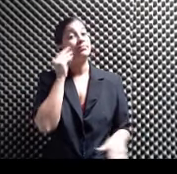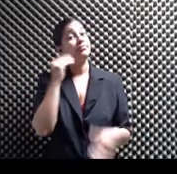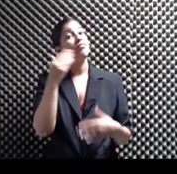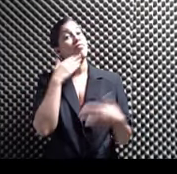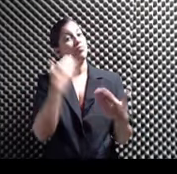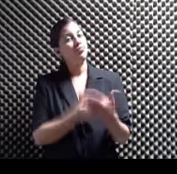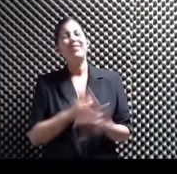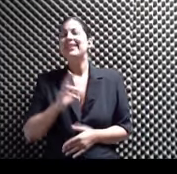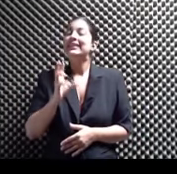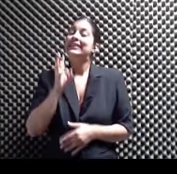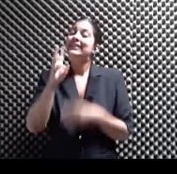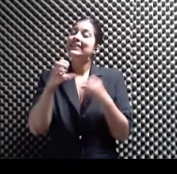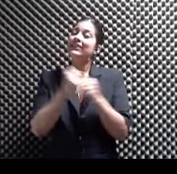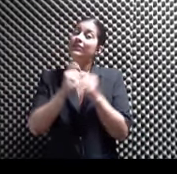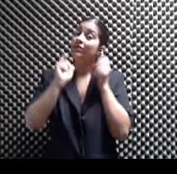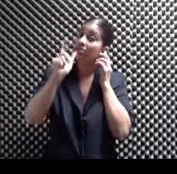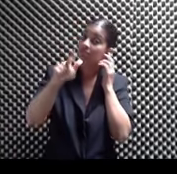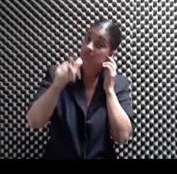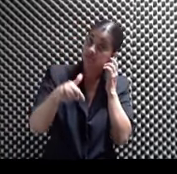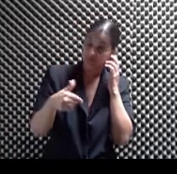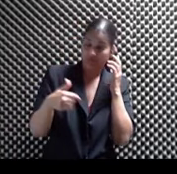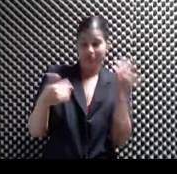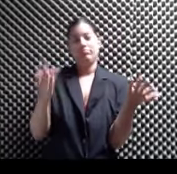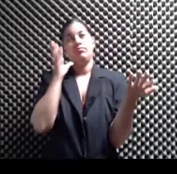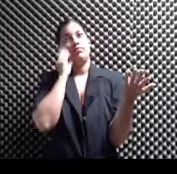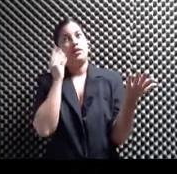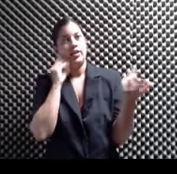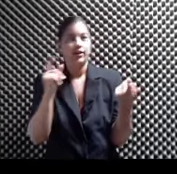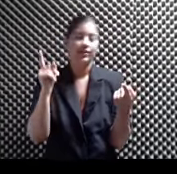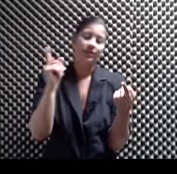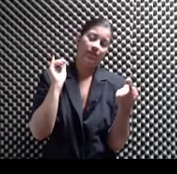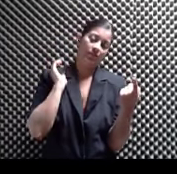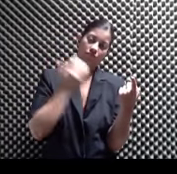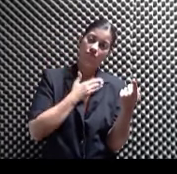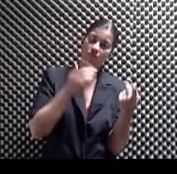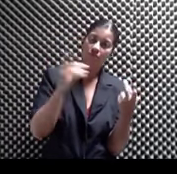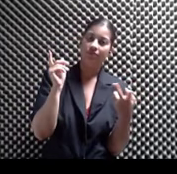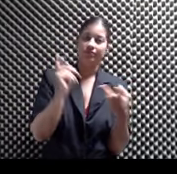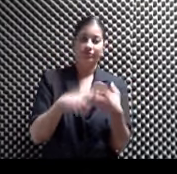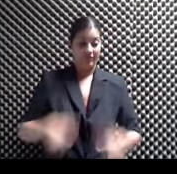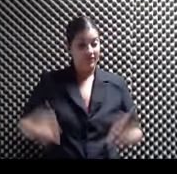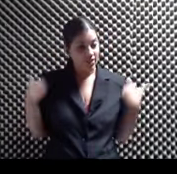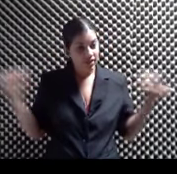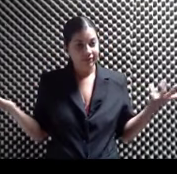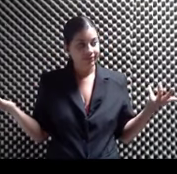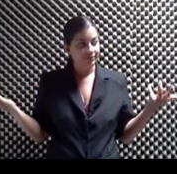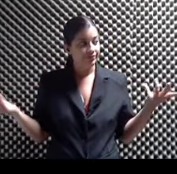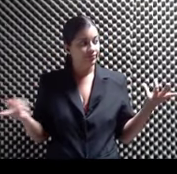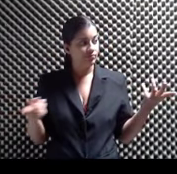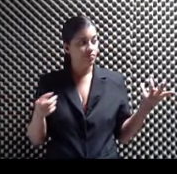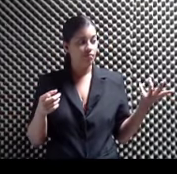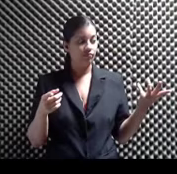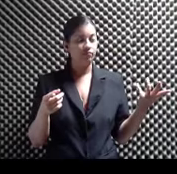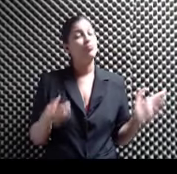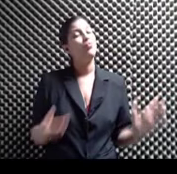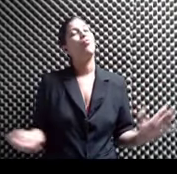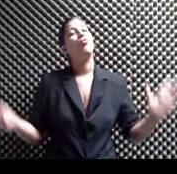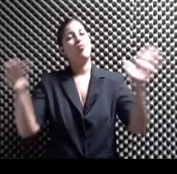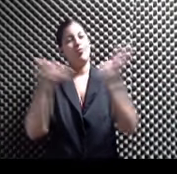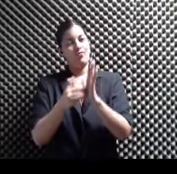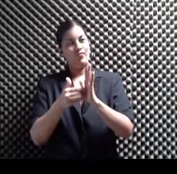6 años más tarde, ya con todas nuestras nuevas experiencias, vivencias, pues se retoma